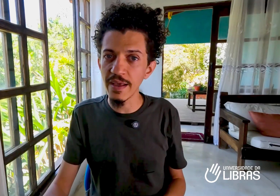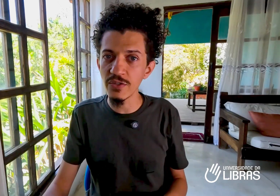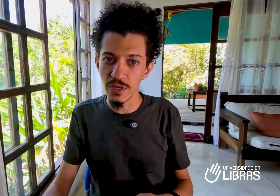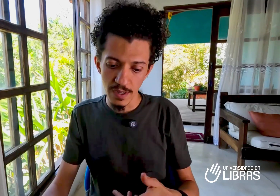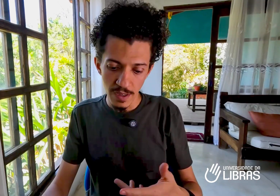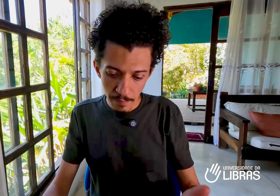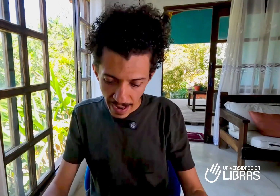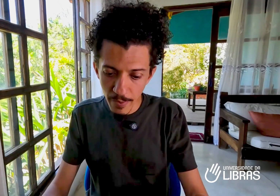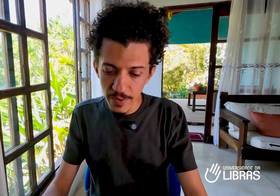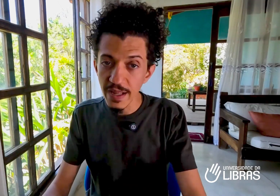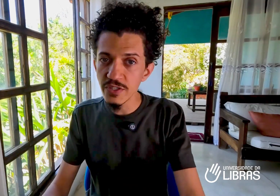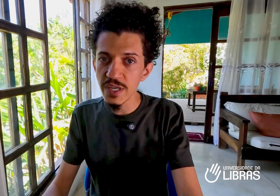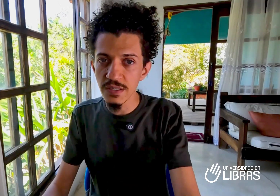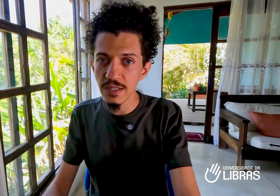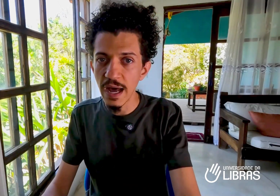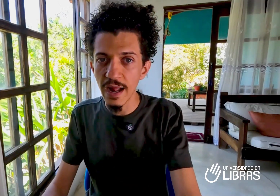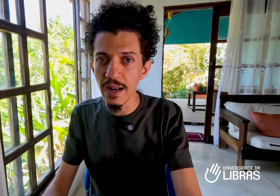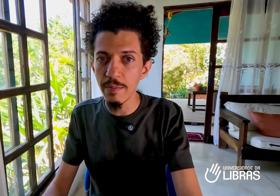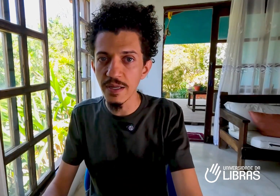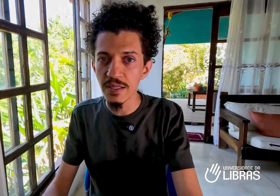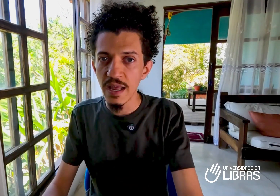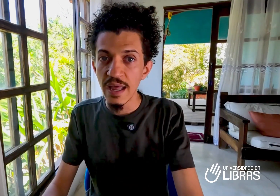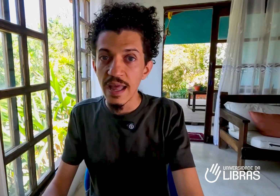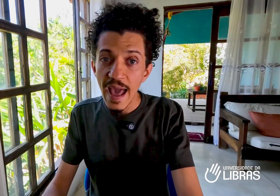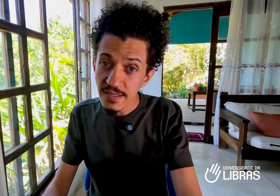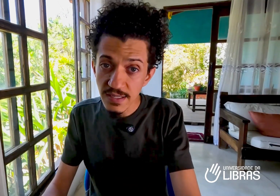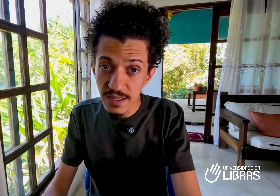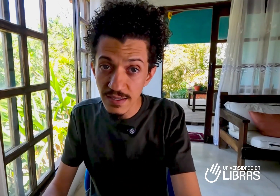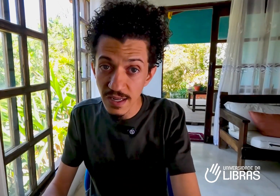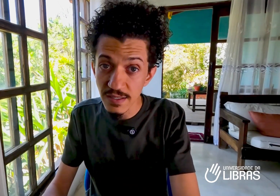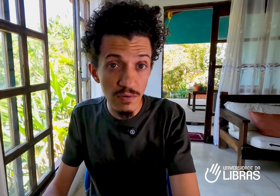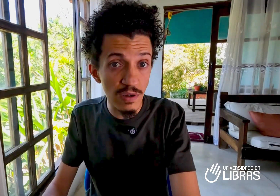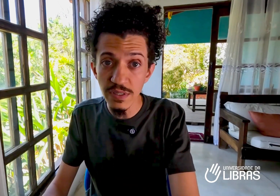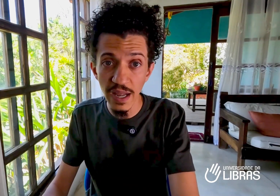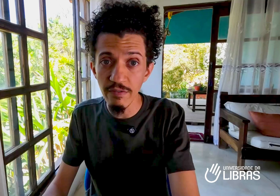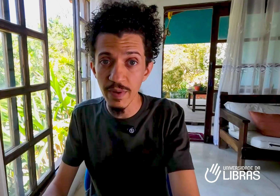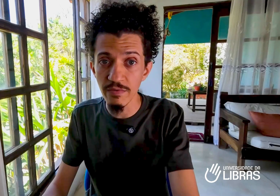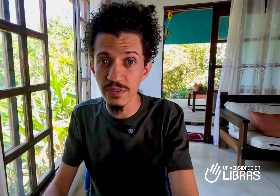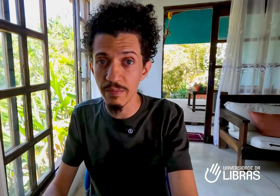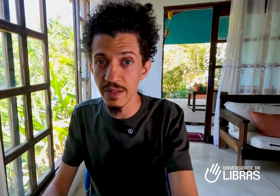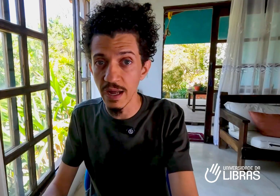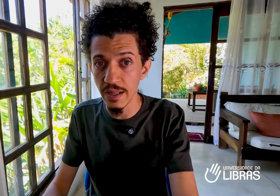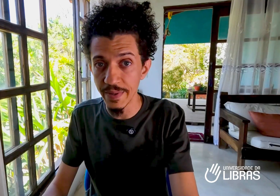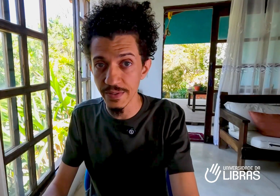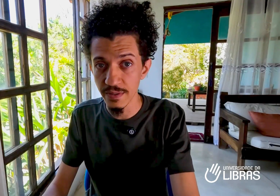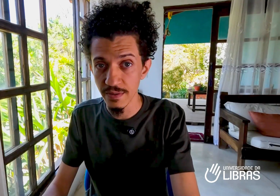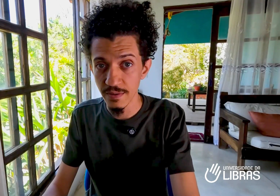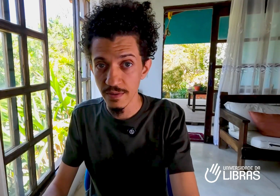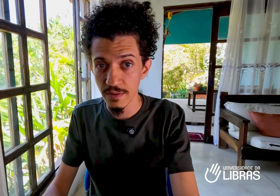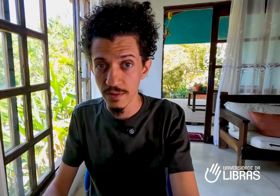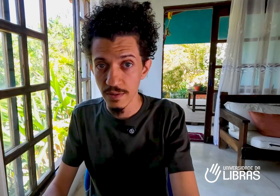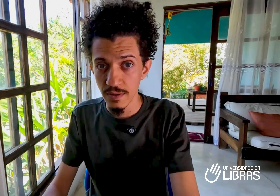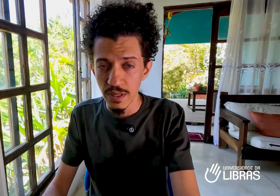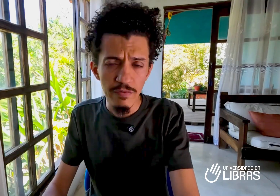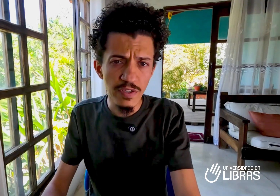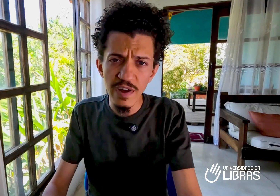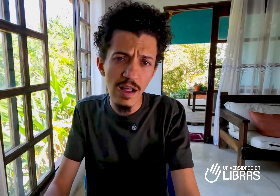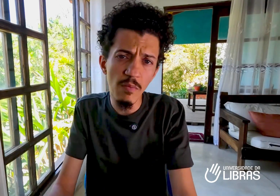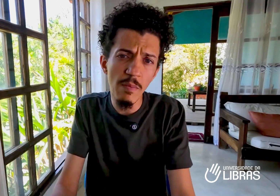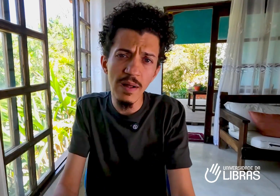especificamente para poder te ensinar a Libras? Essa sinalização não serve para você aprender a Libras. E eu vou te falar